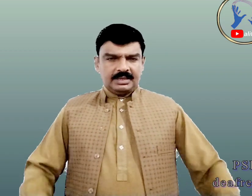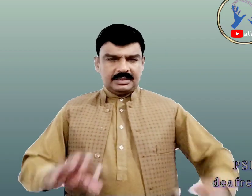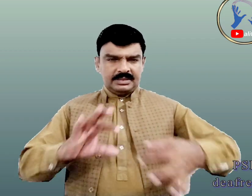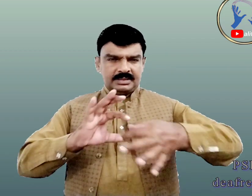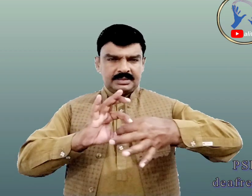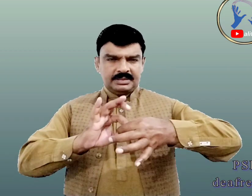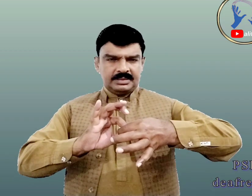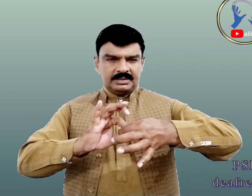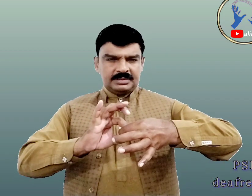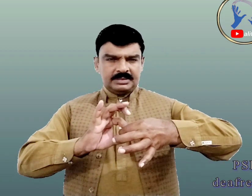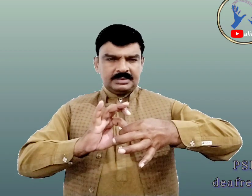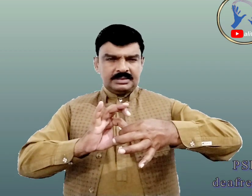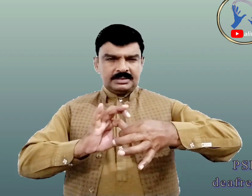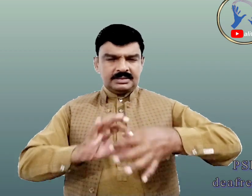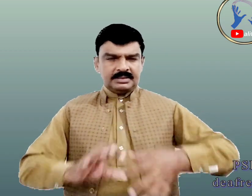लिंक,